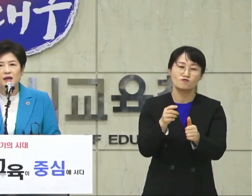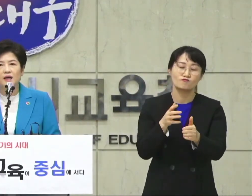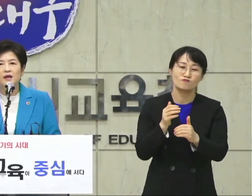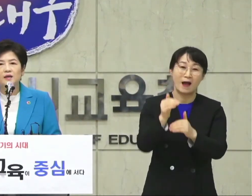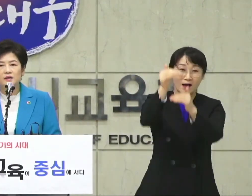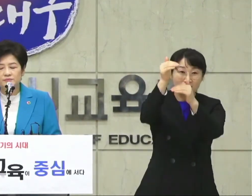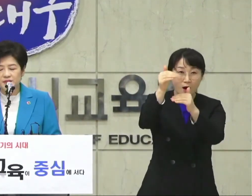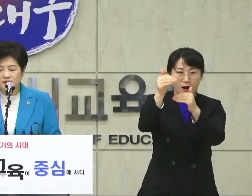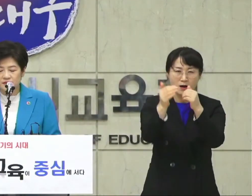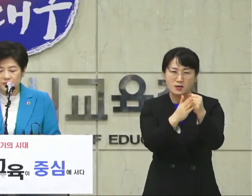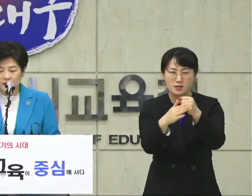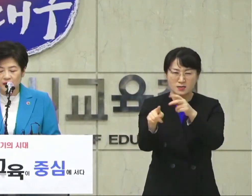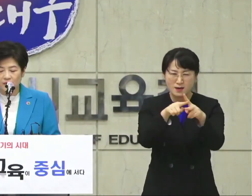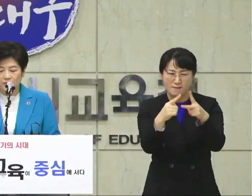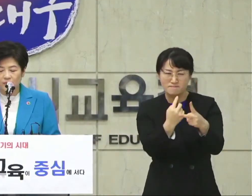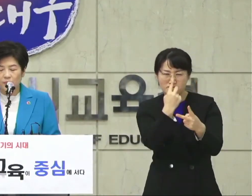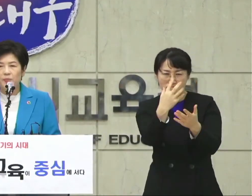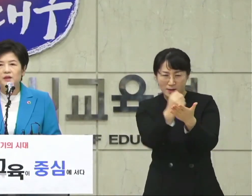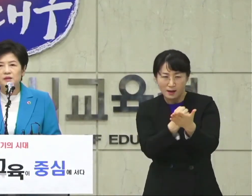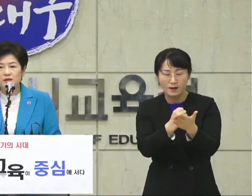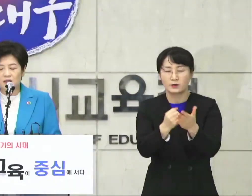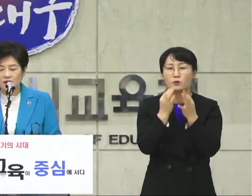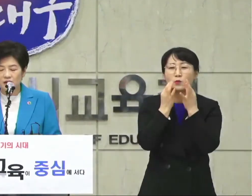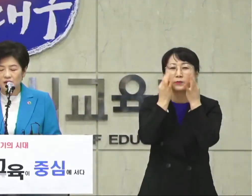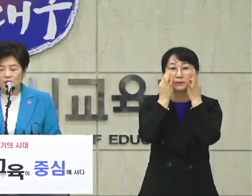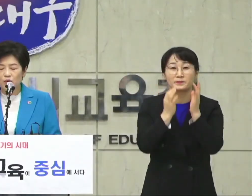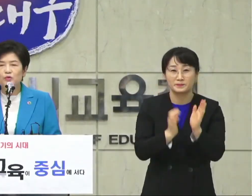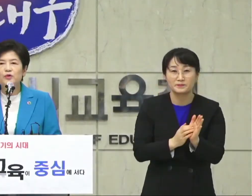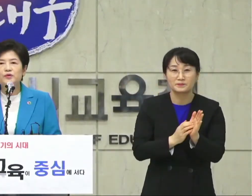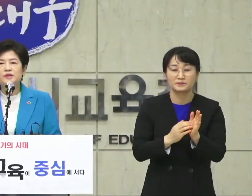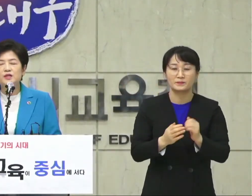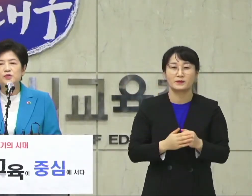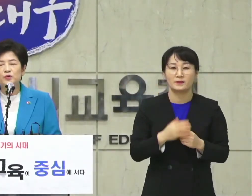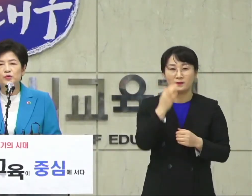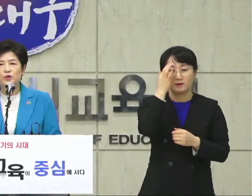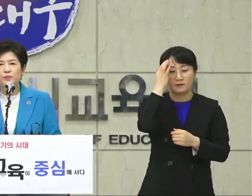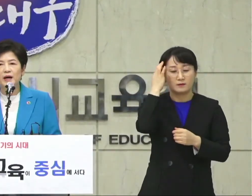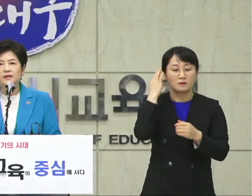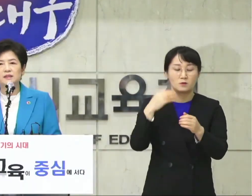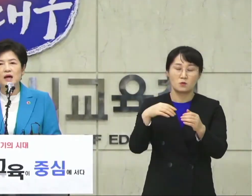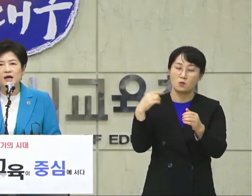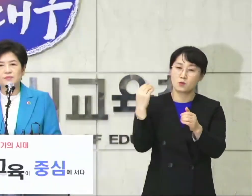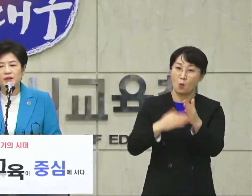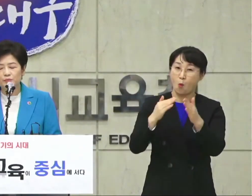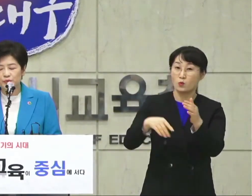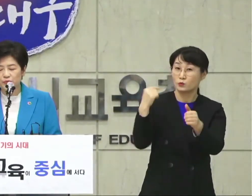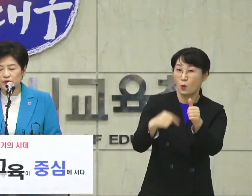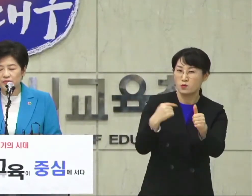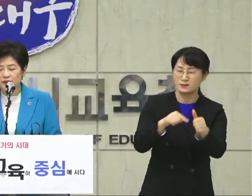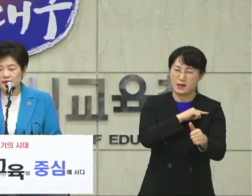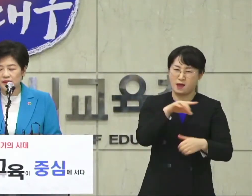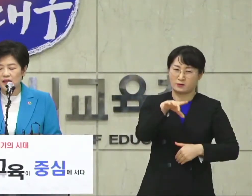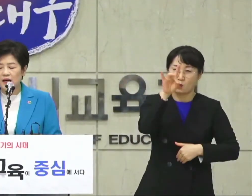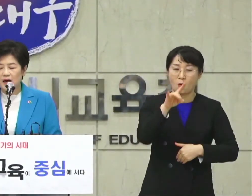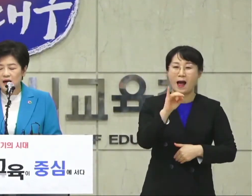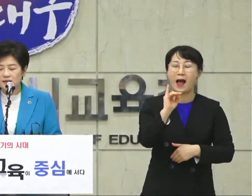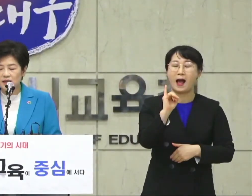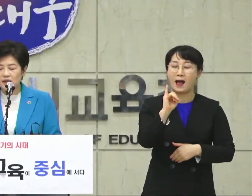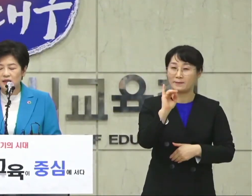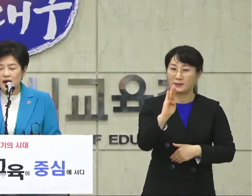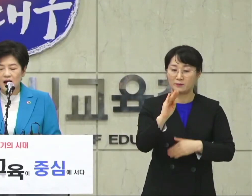문해력 강화에 힘썼습니다. 특히 공교육 최초로 도입한 IB